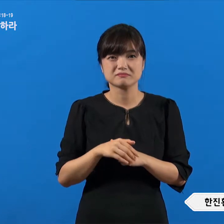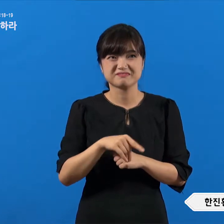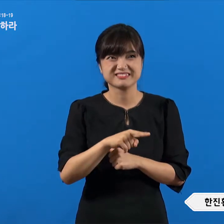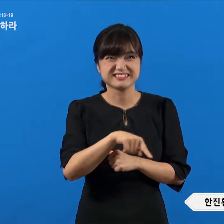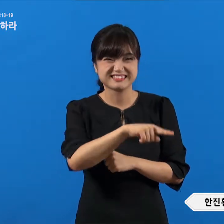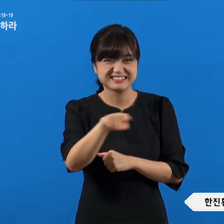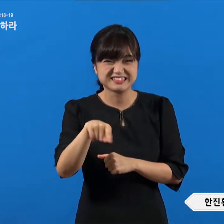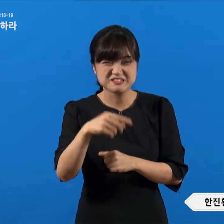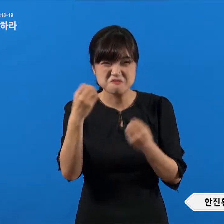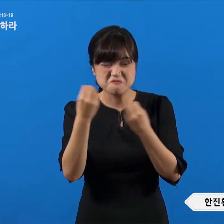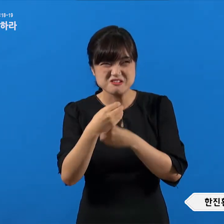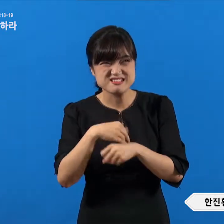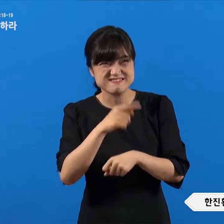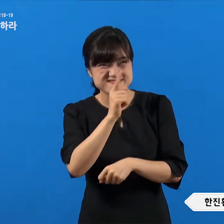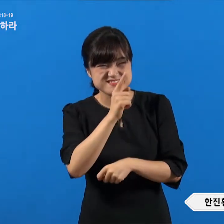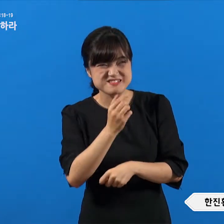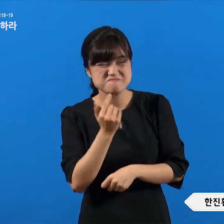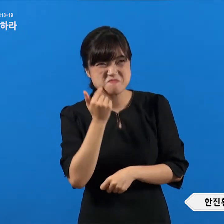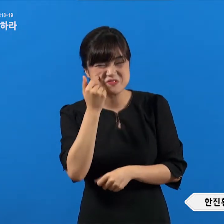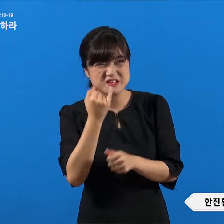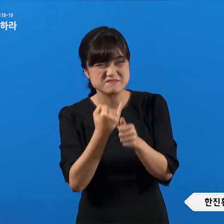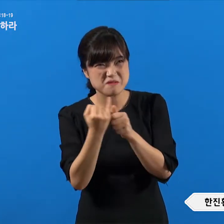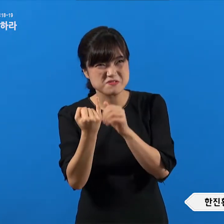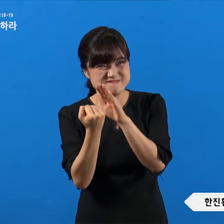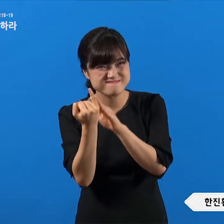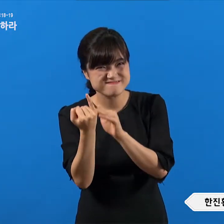목사님 오늘 점수 따려고 작정했구나.